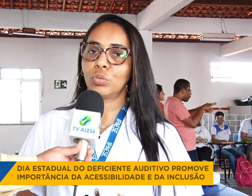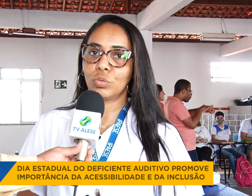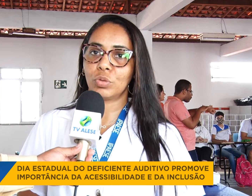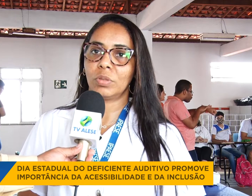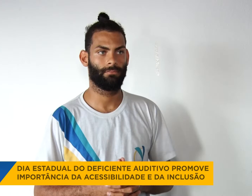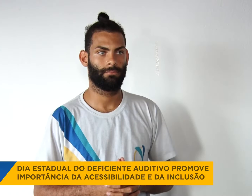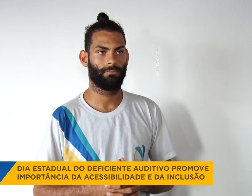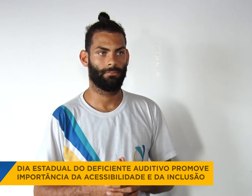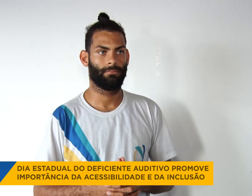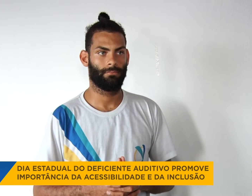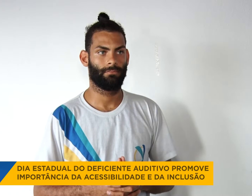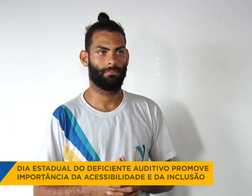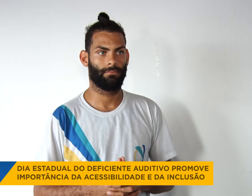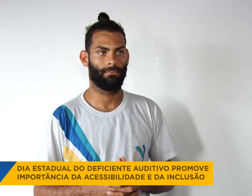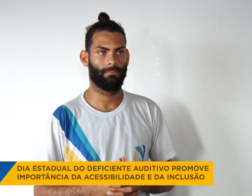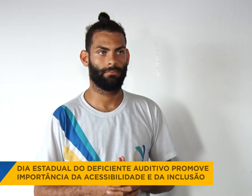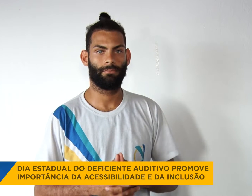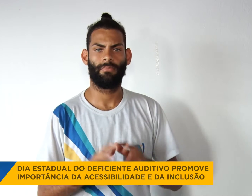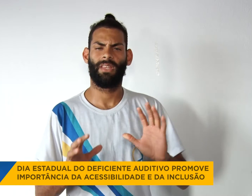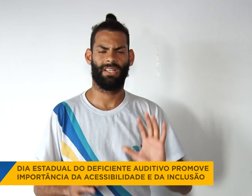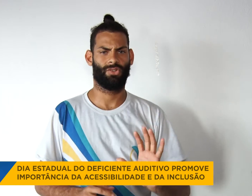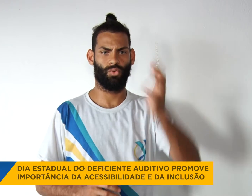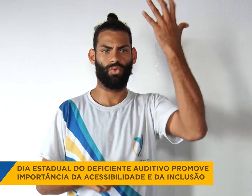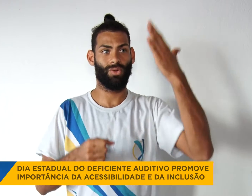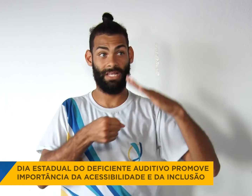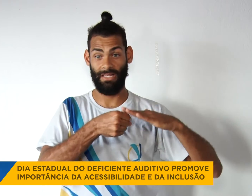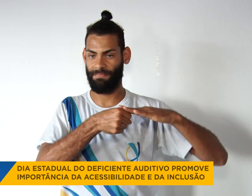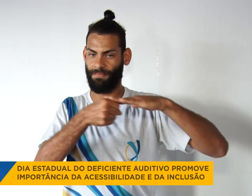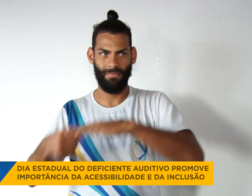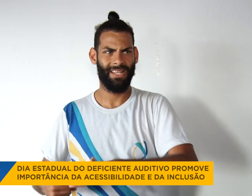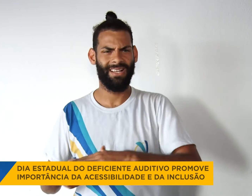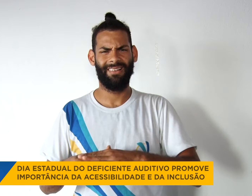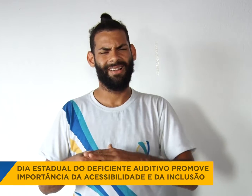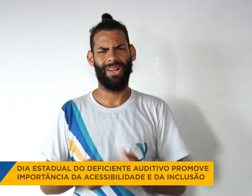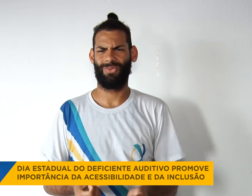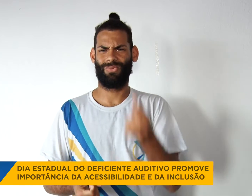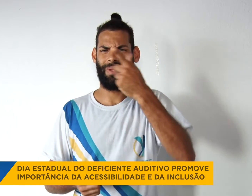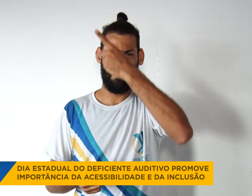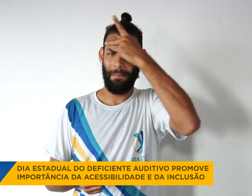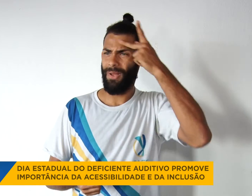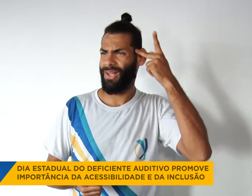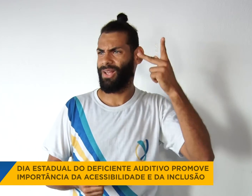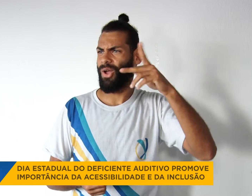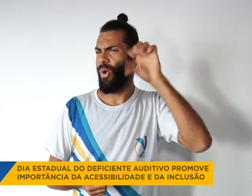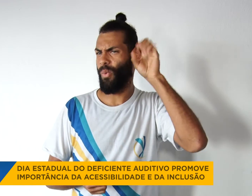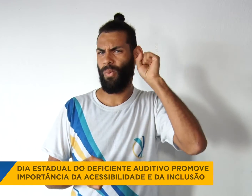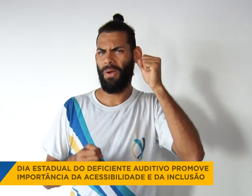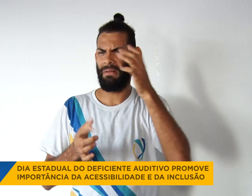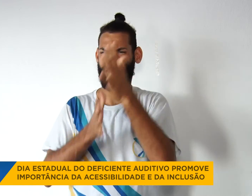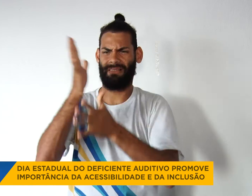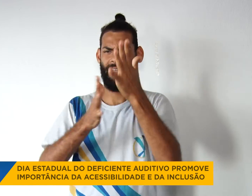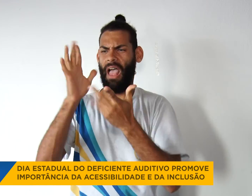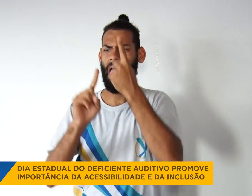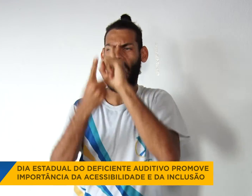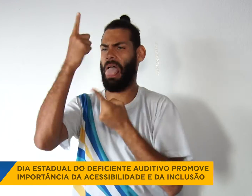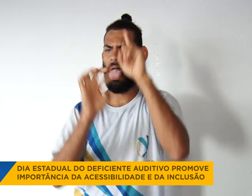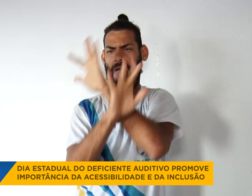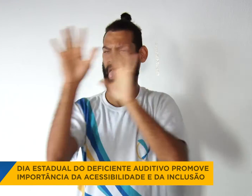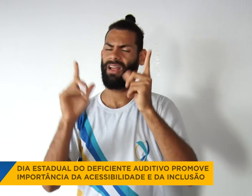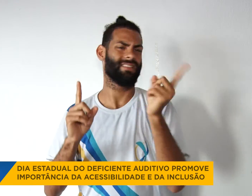todos vítima de bullying quando conversava com outros amigos deficientes auditivos usando a língua de sinais Victor